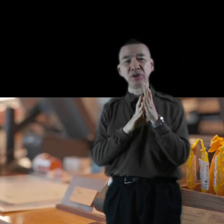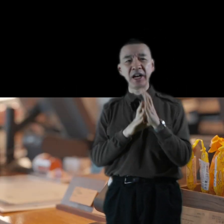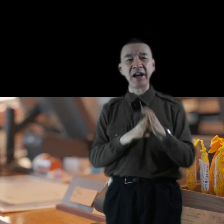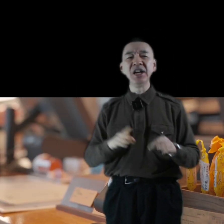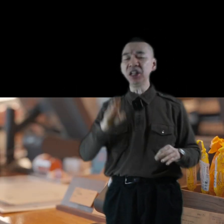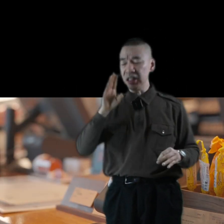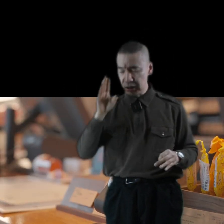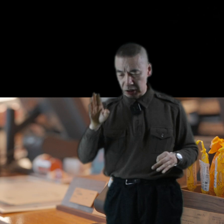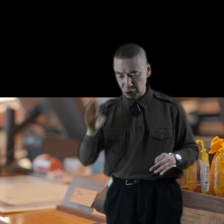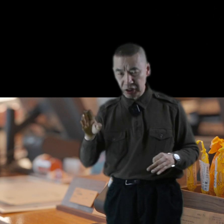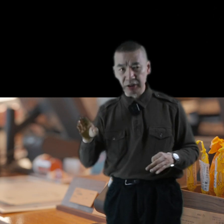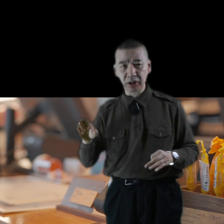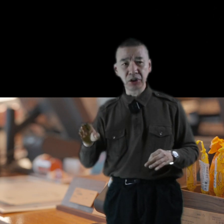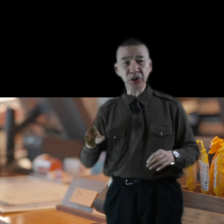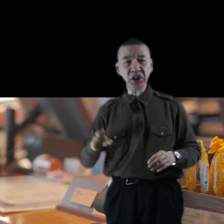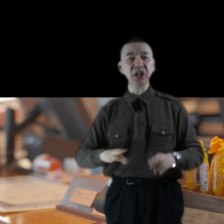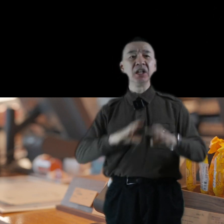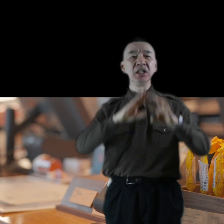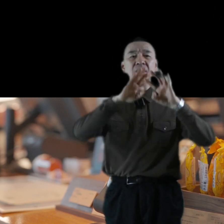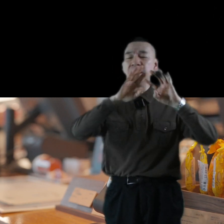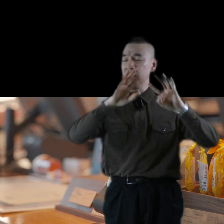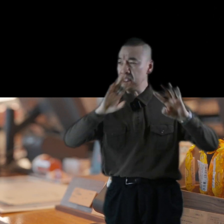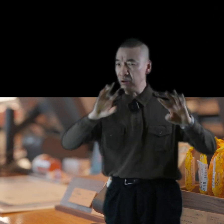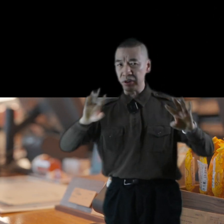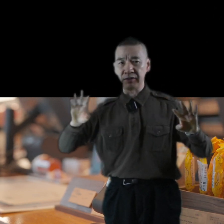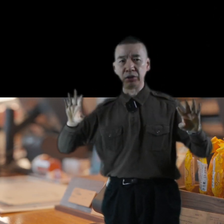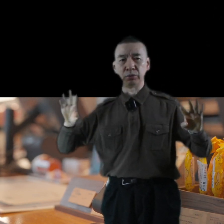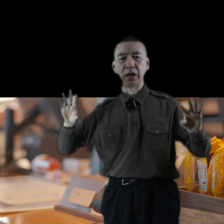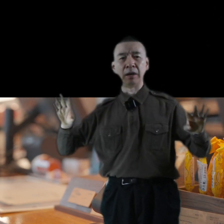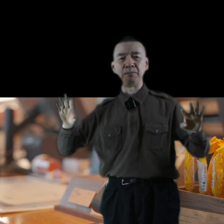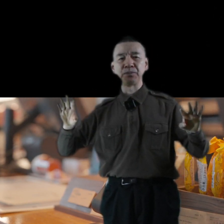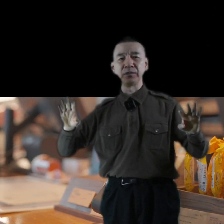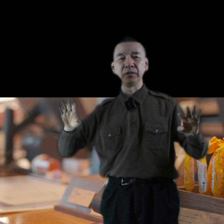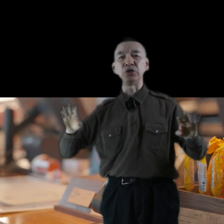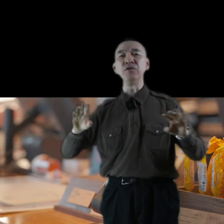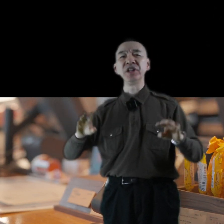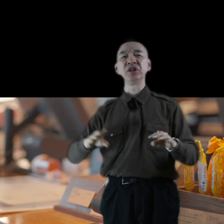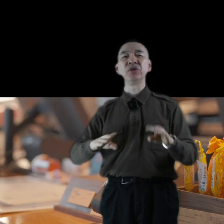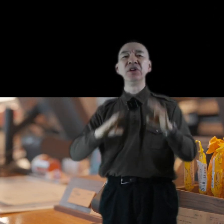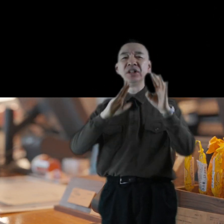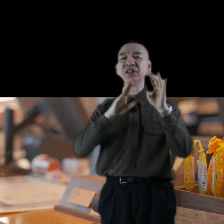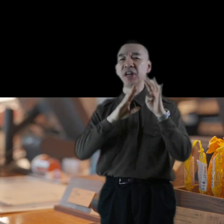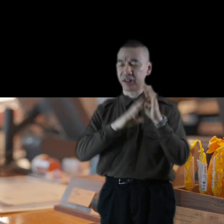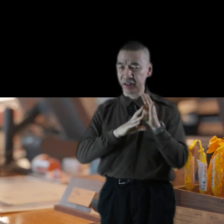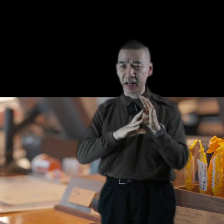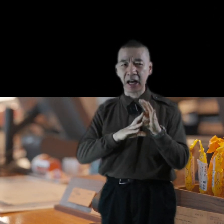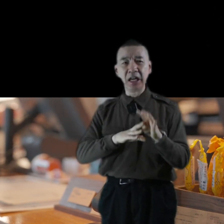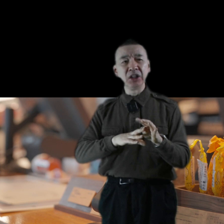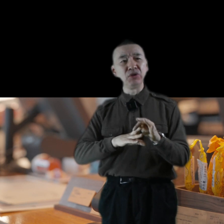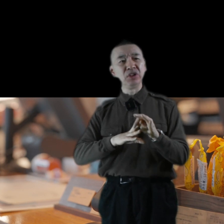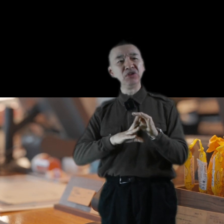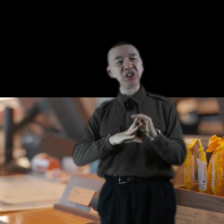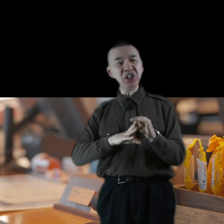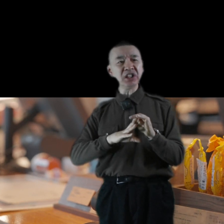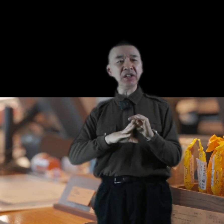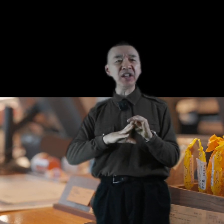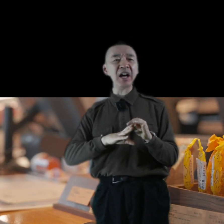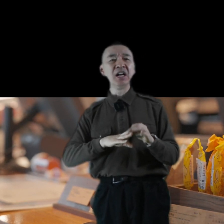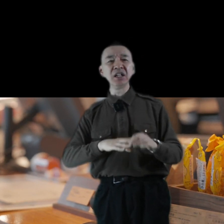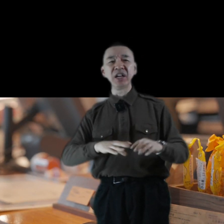群啊是女性尤其是以年轻女性为主的啊那总部里呢这种自强自顶啊以女性的身份啊成为